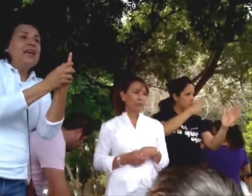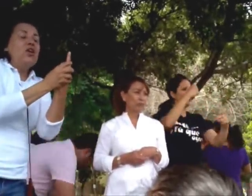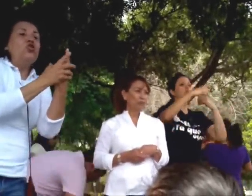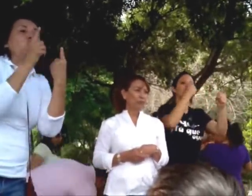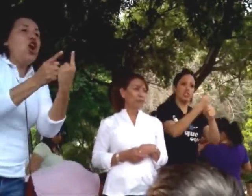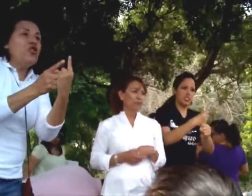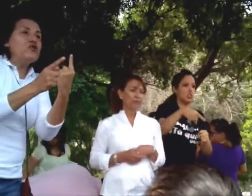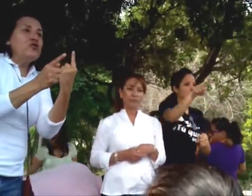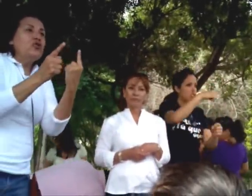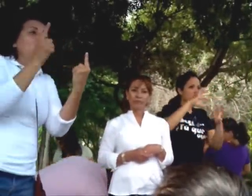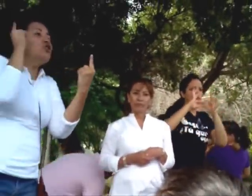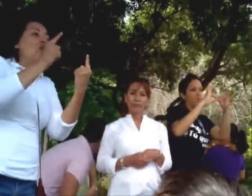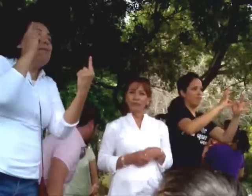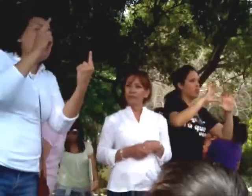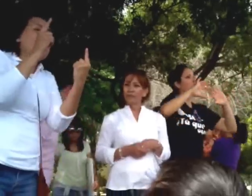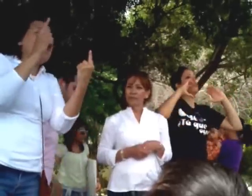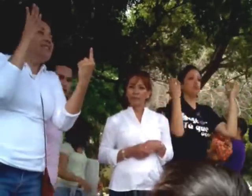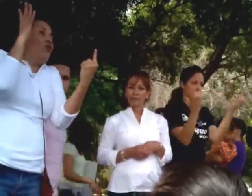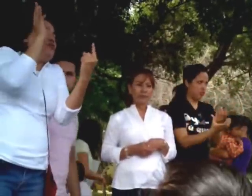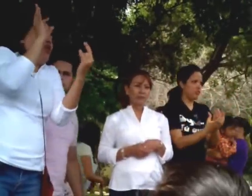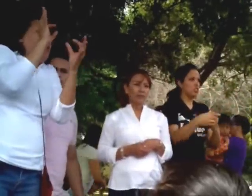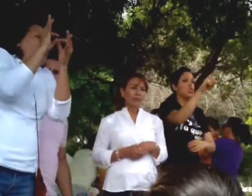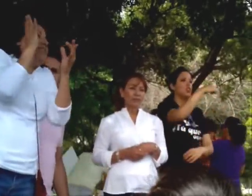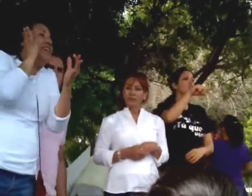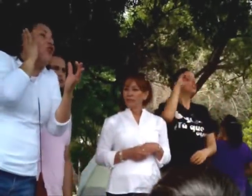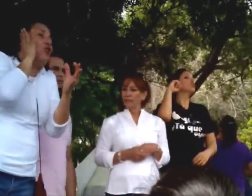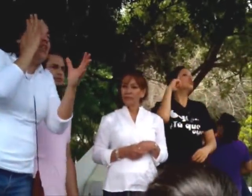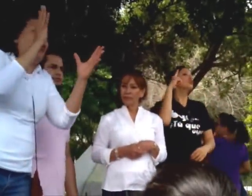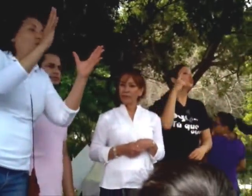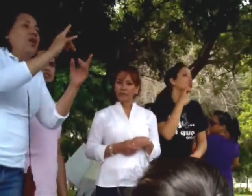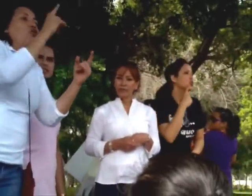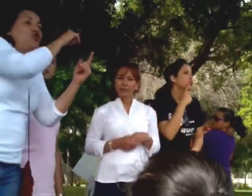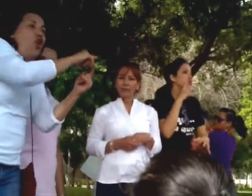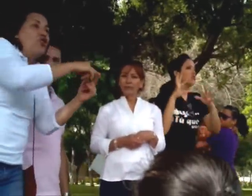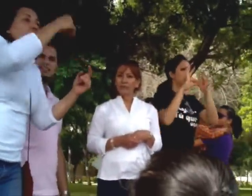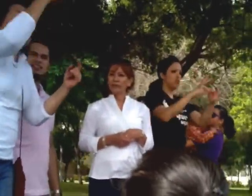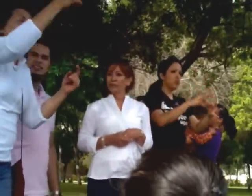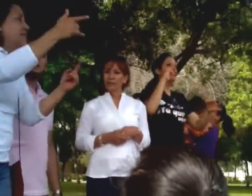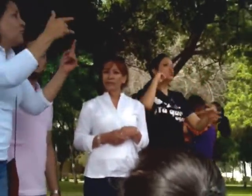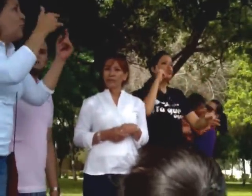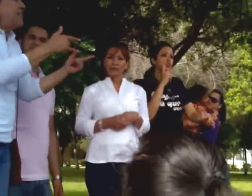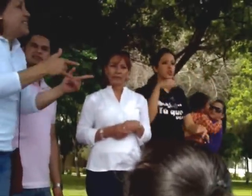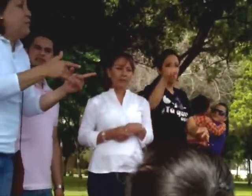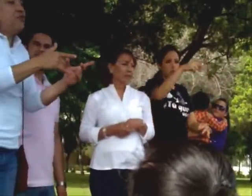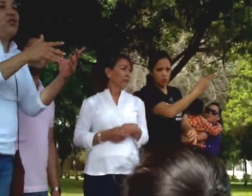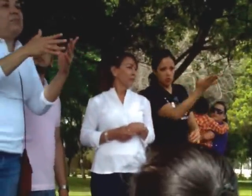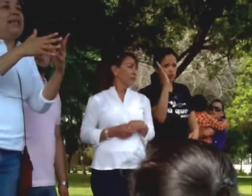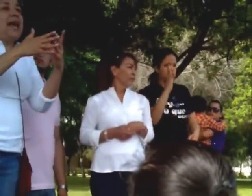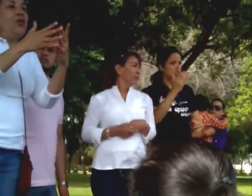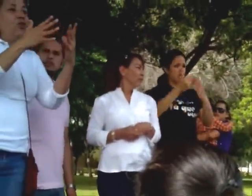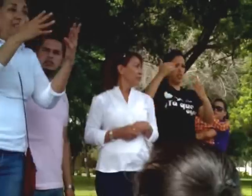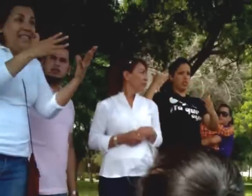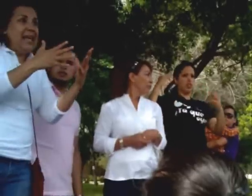comunidad. Los sordos, no solamente los puede conseguir el oído, los sordos, ustedes, como bien decía el